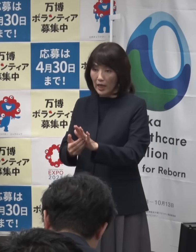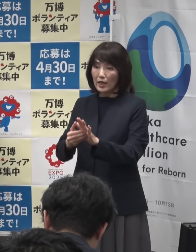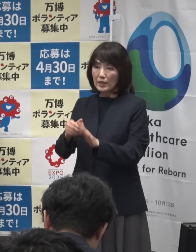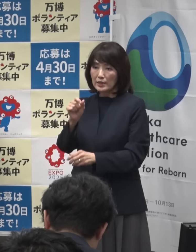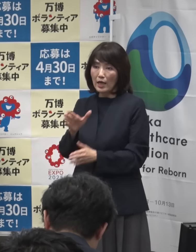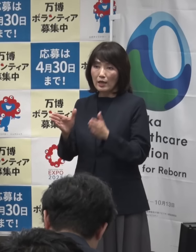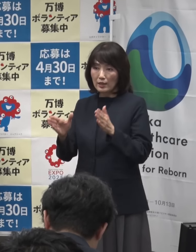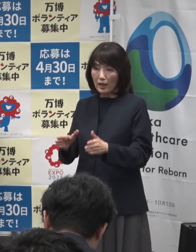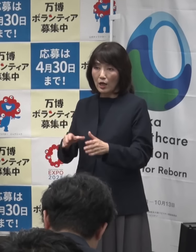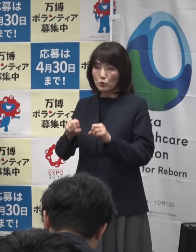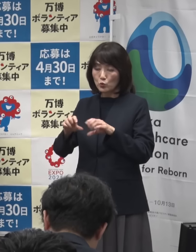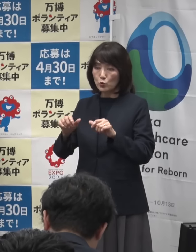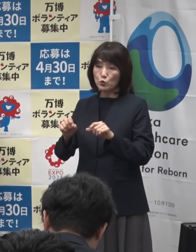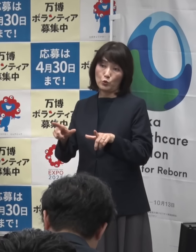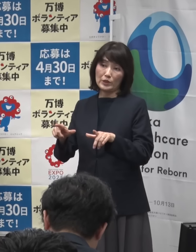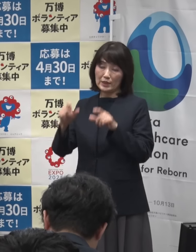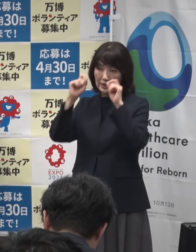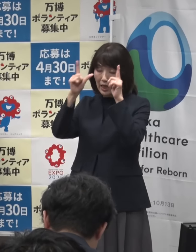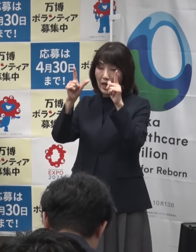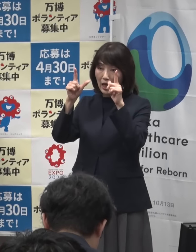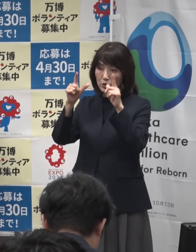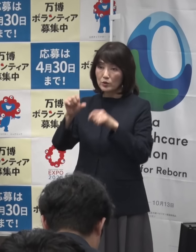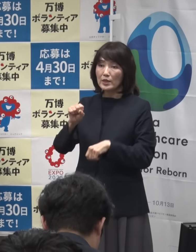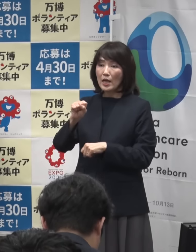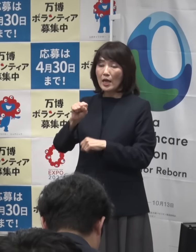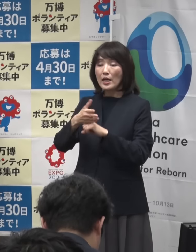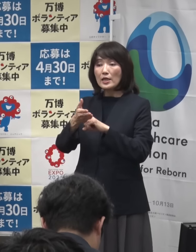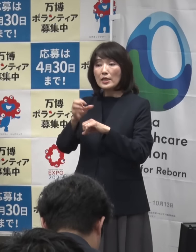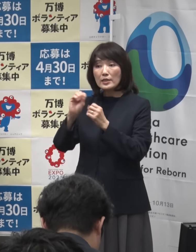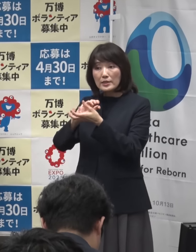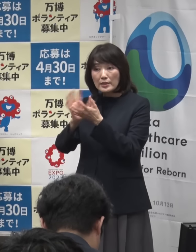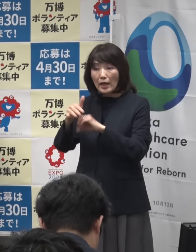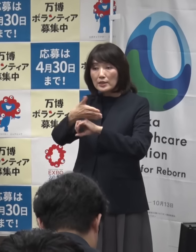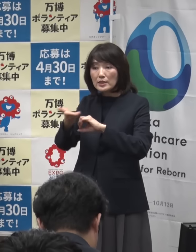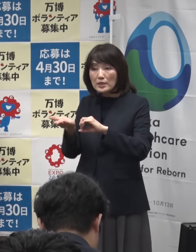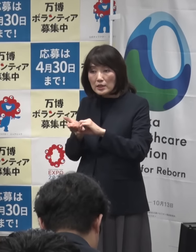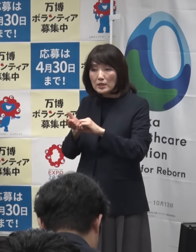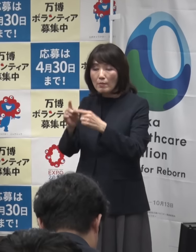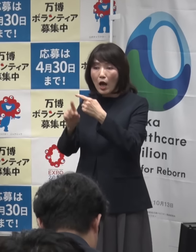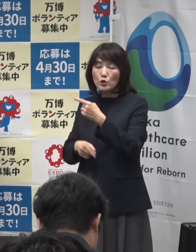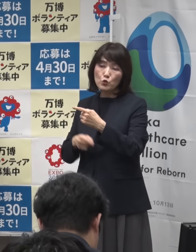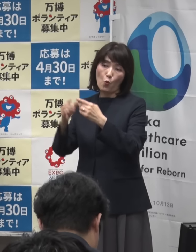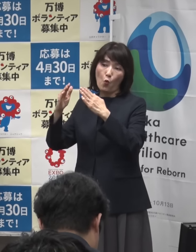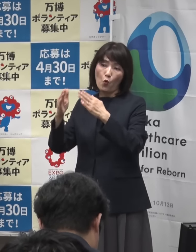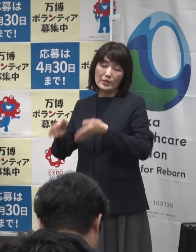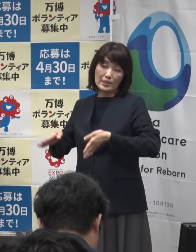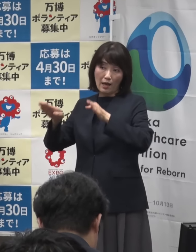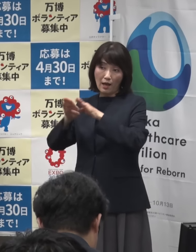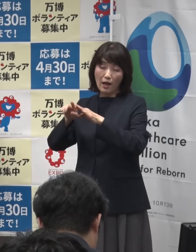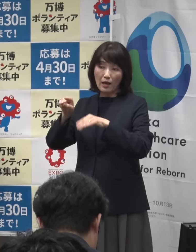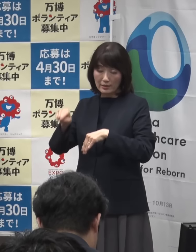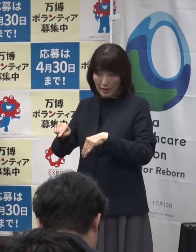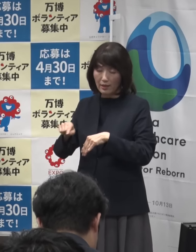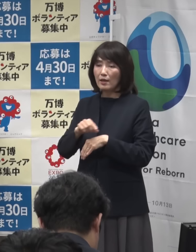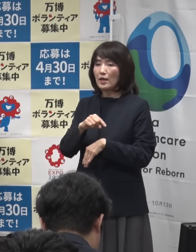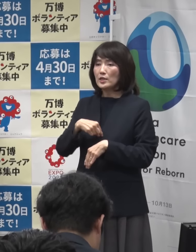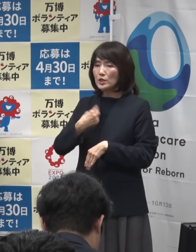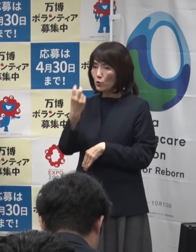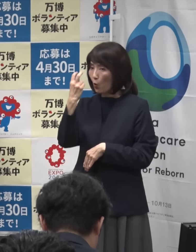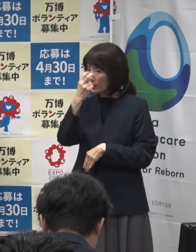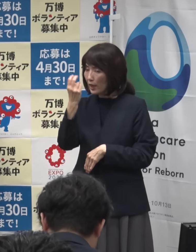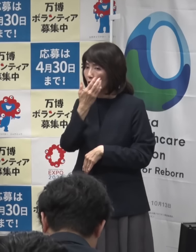月31日まで大阪府の先島庁舎において、この宅地の被害状況であったり防災のポイントを見ていただく、自己点検